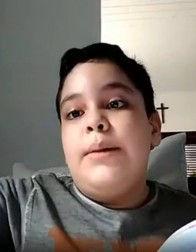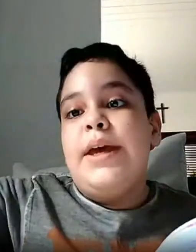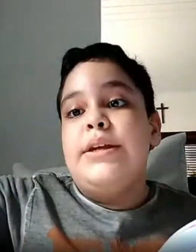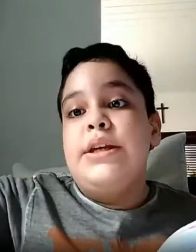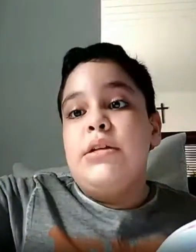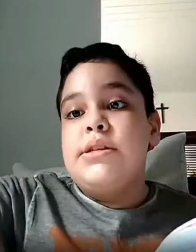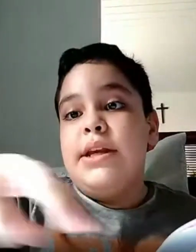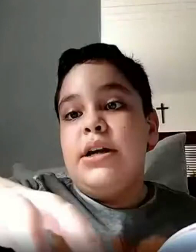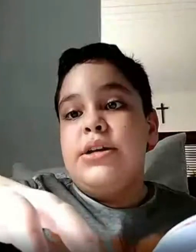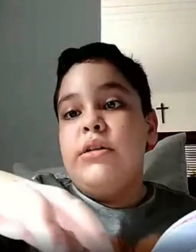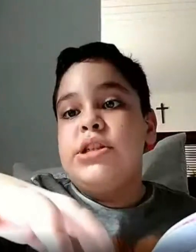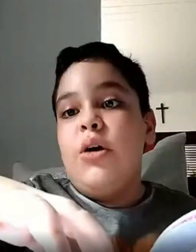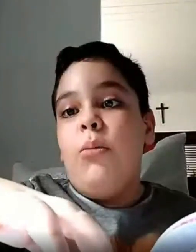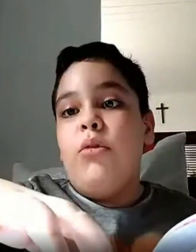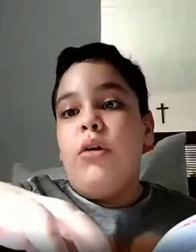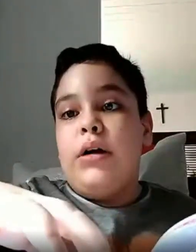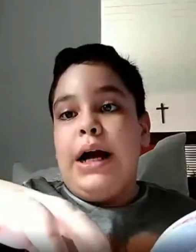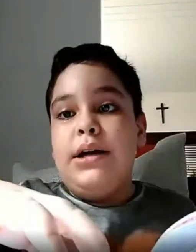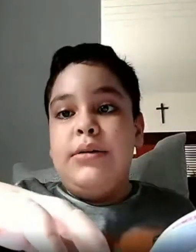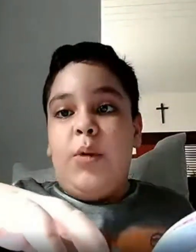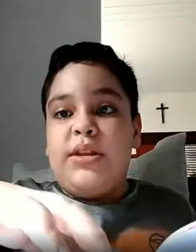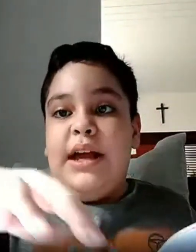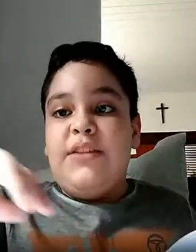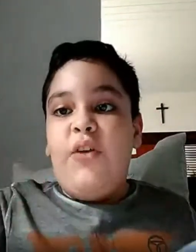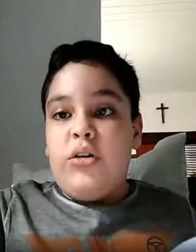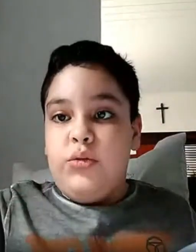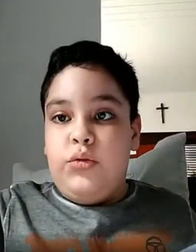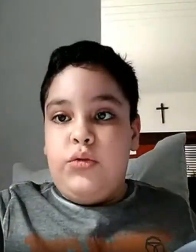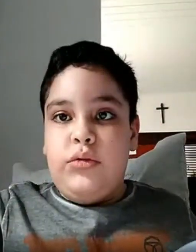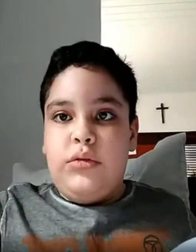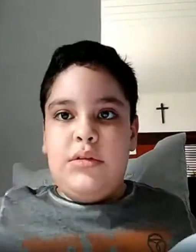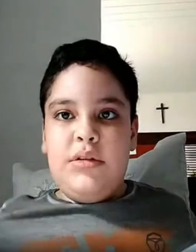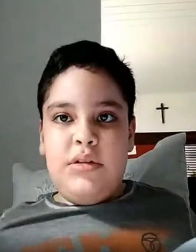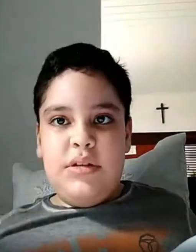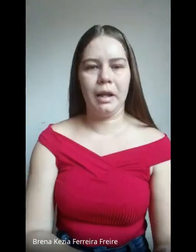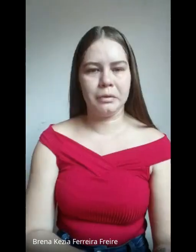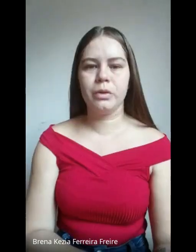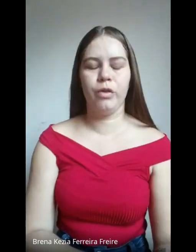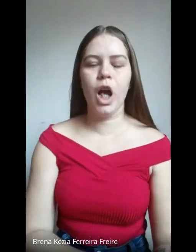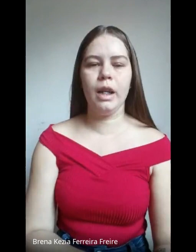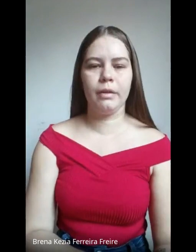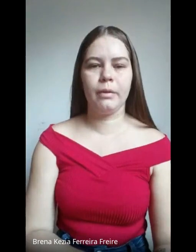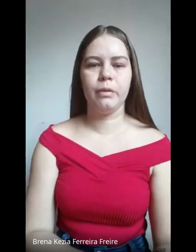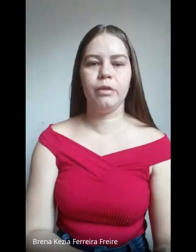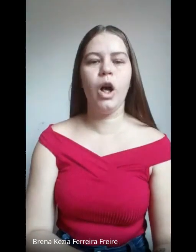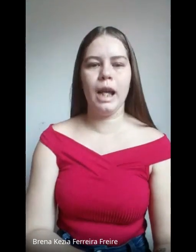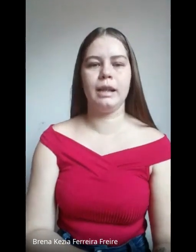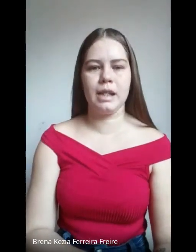também. E não tinha como postar as fotos Ah, e entregar. vou olhar, tá certo,